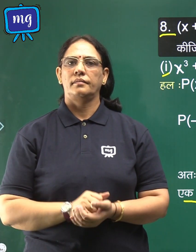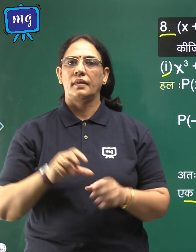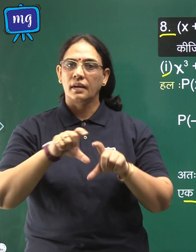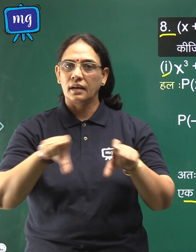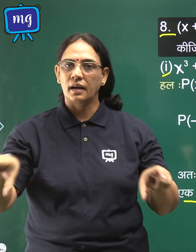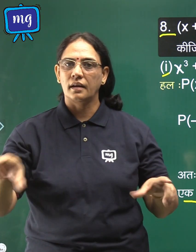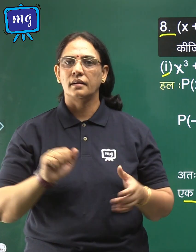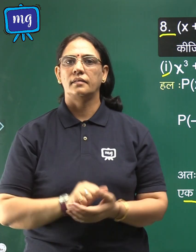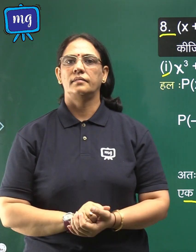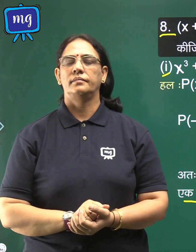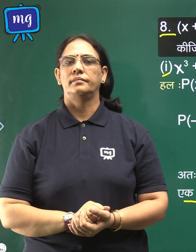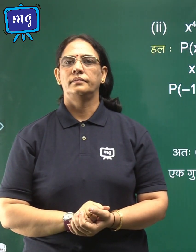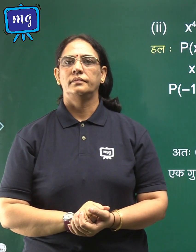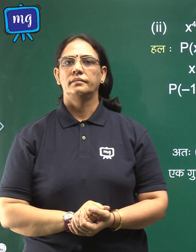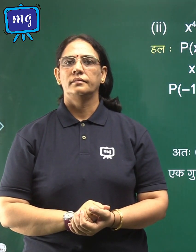क्लियर।